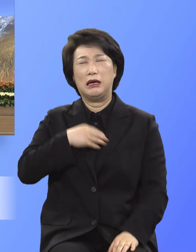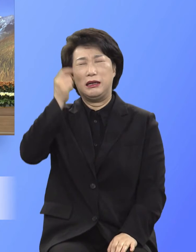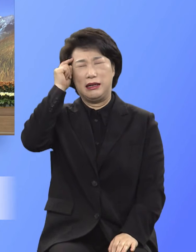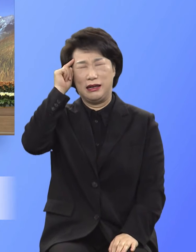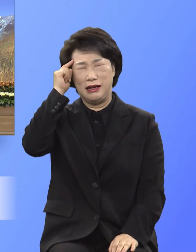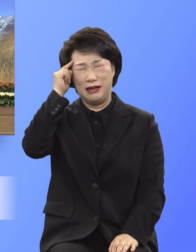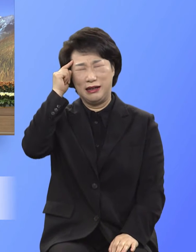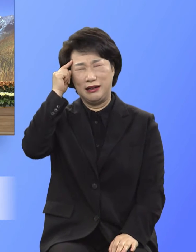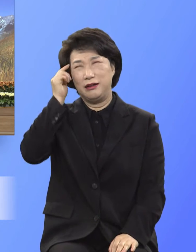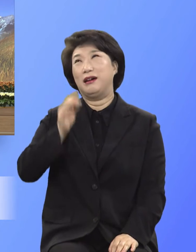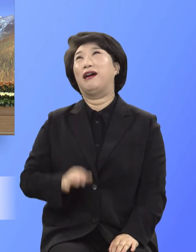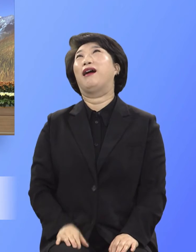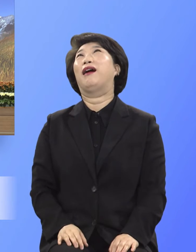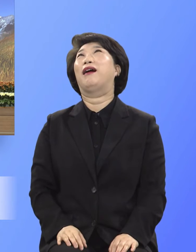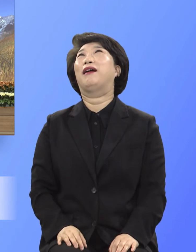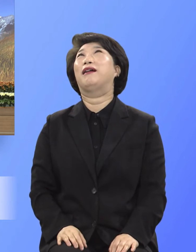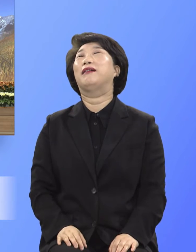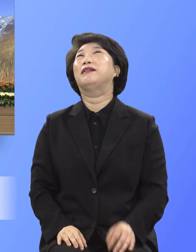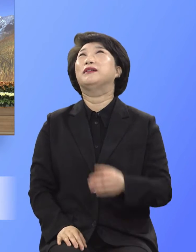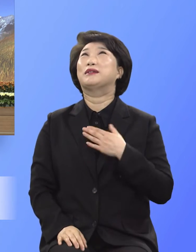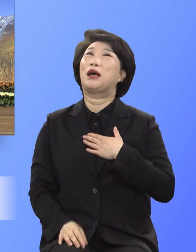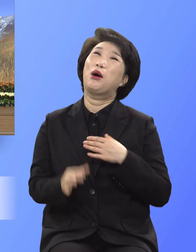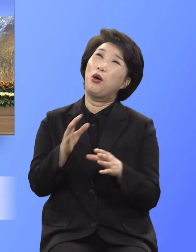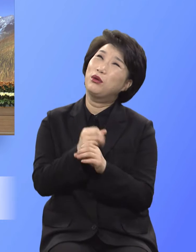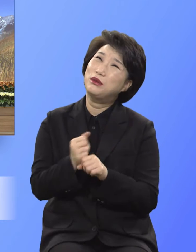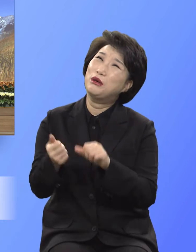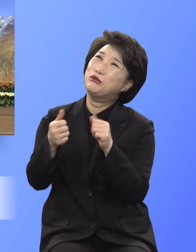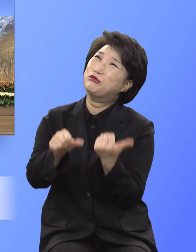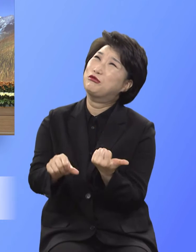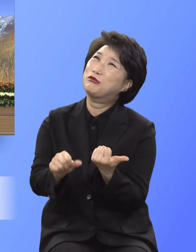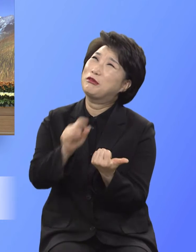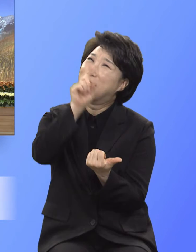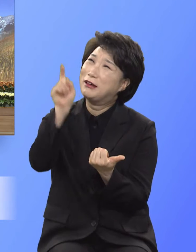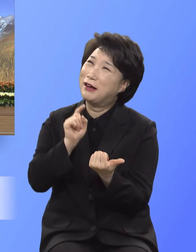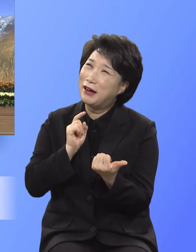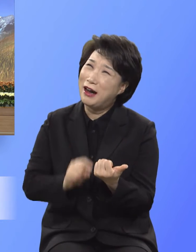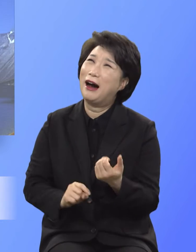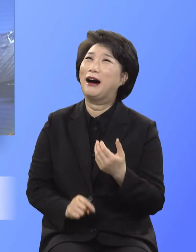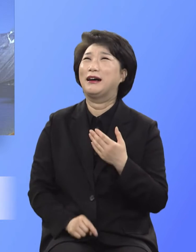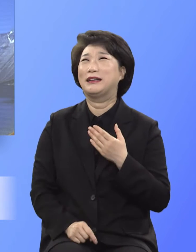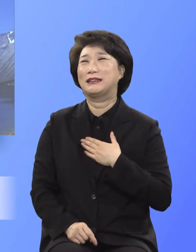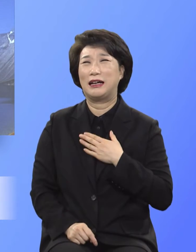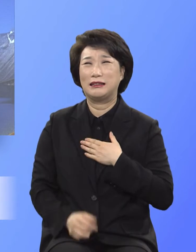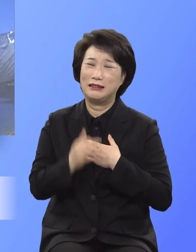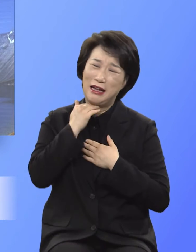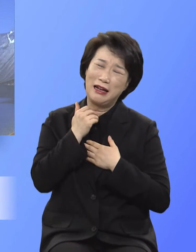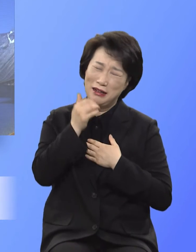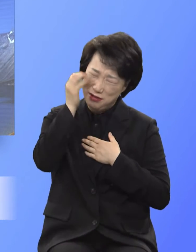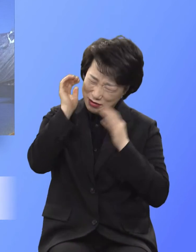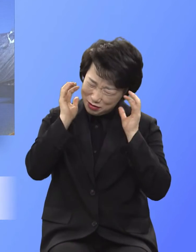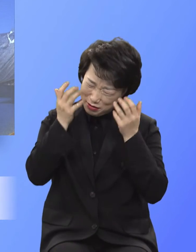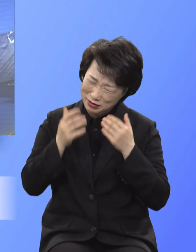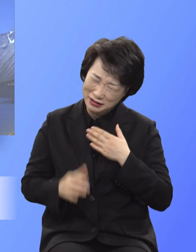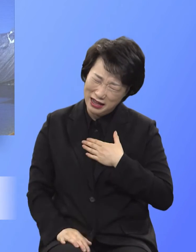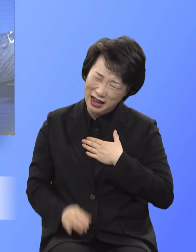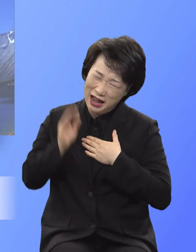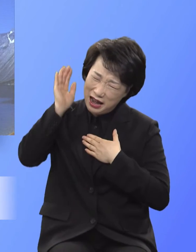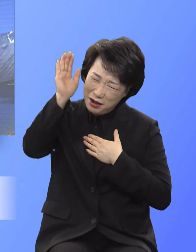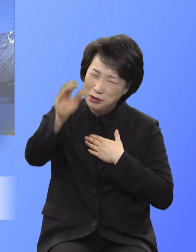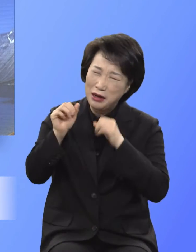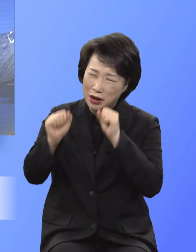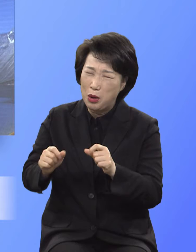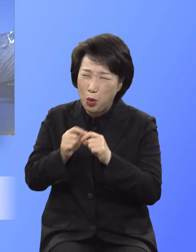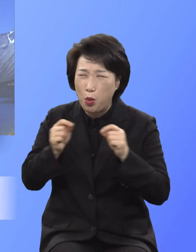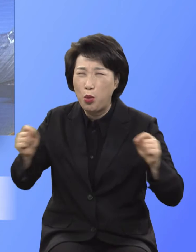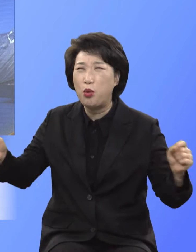뭐냐? 내가 언제 죽지? 나는 나이가 이렇게 어린데 앞으로 살